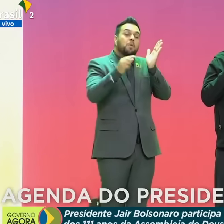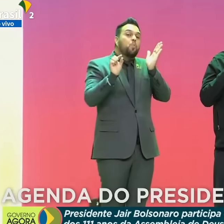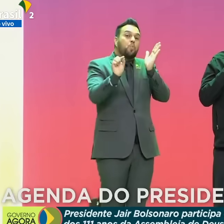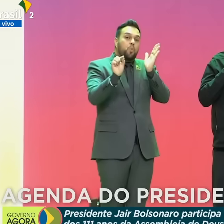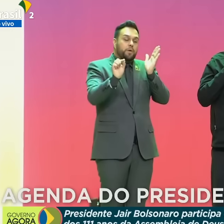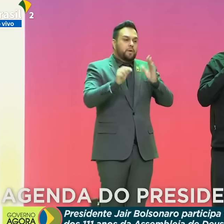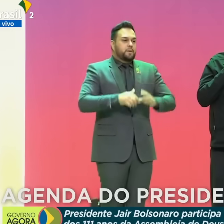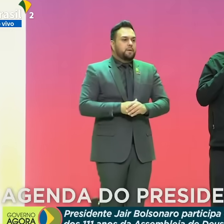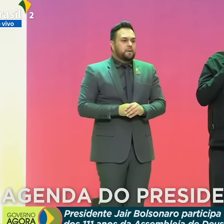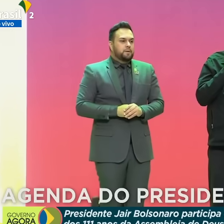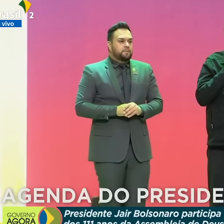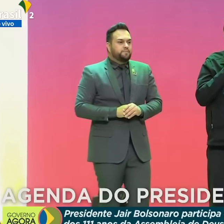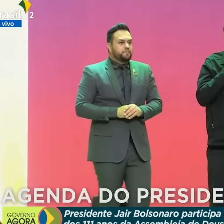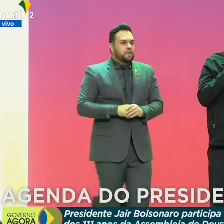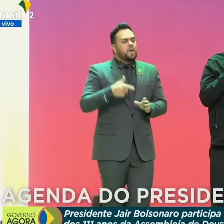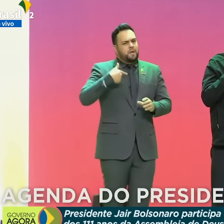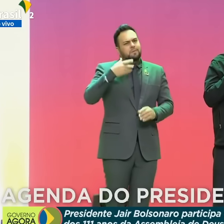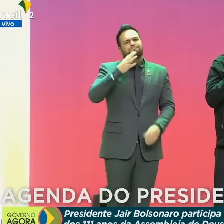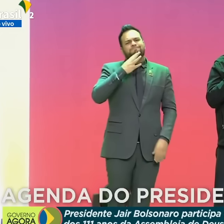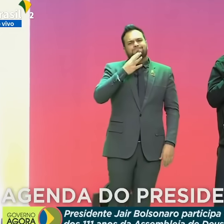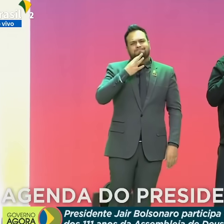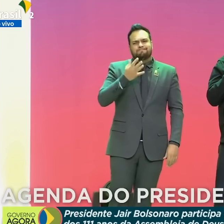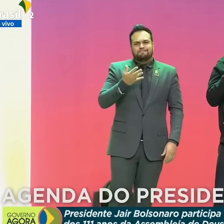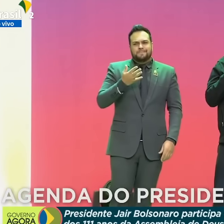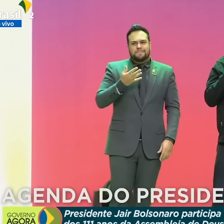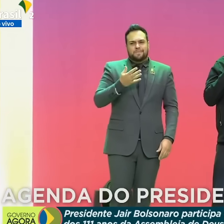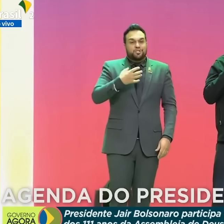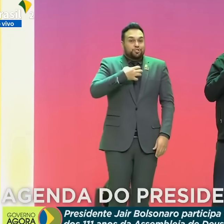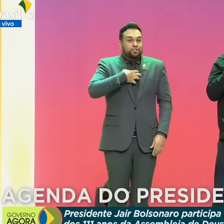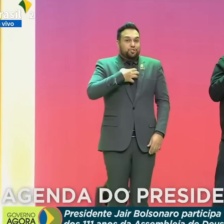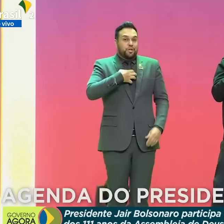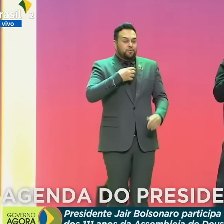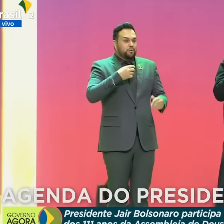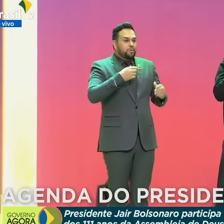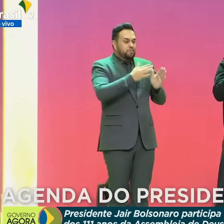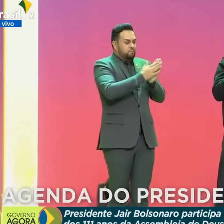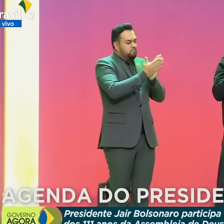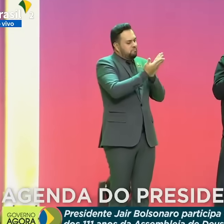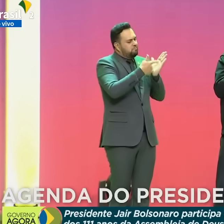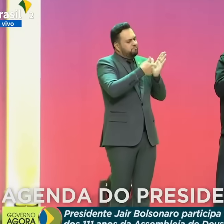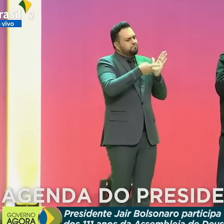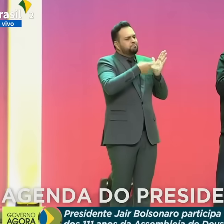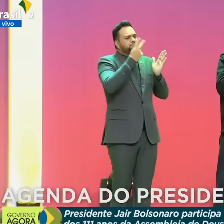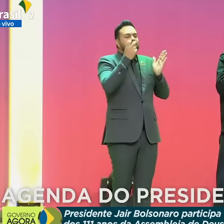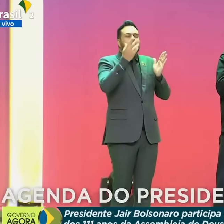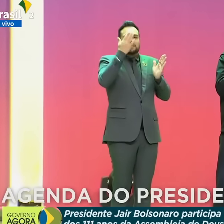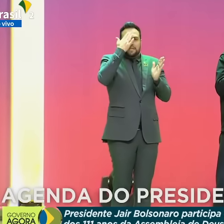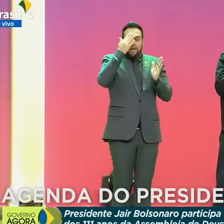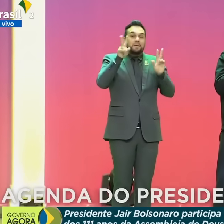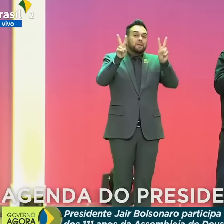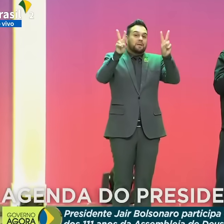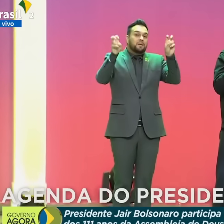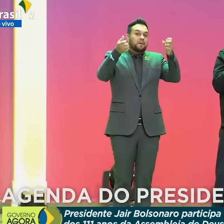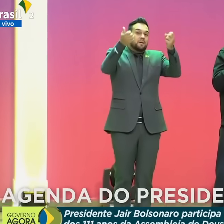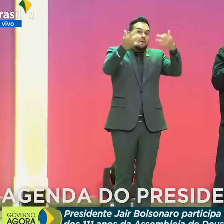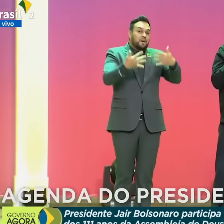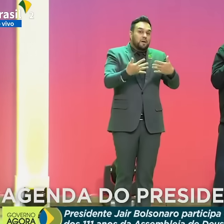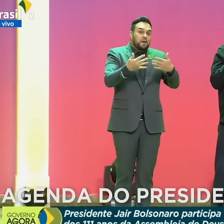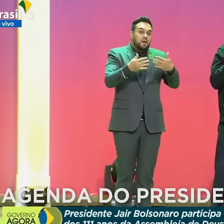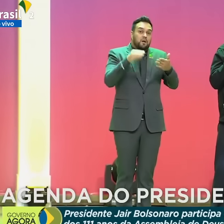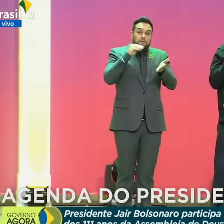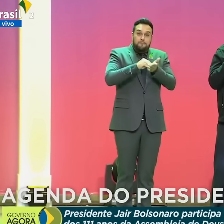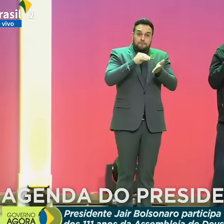que eu interpretava da minha maneira e obviamente para o bem. É aquela que diz: por falta